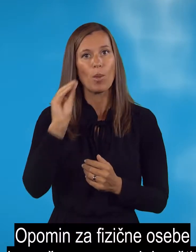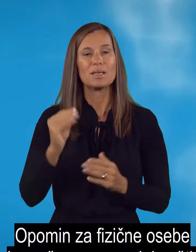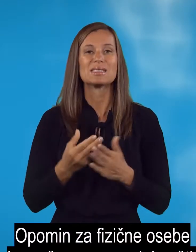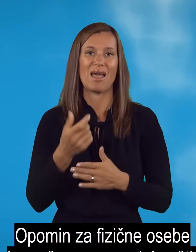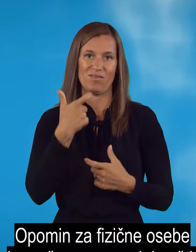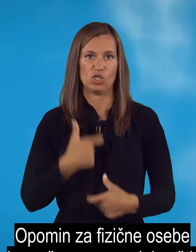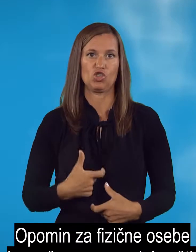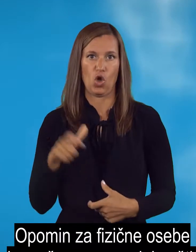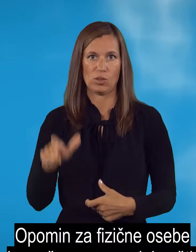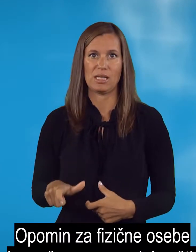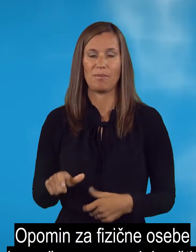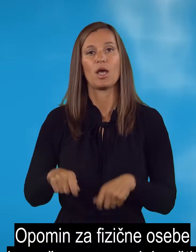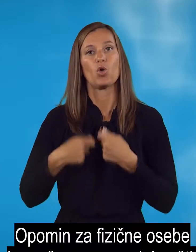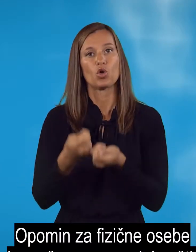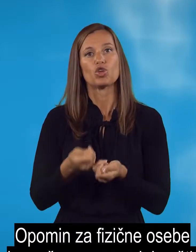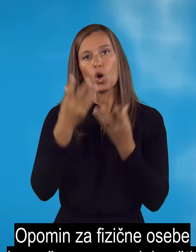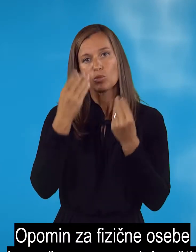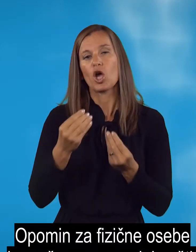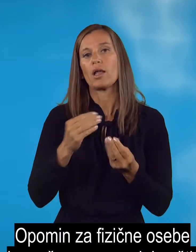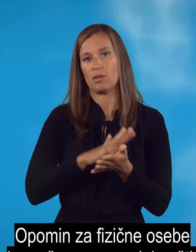Opomin za fizične osebe je vročen po navadni pošti.